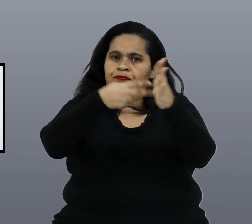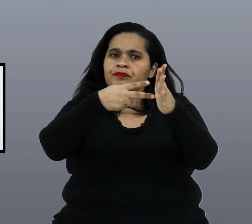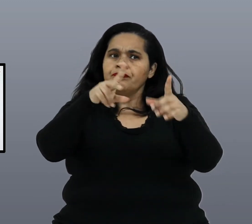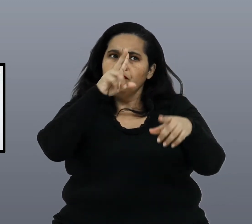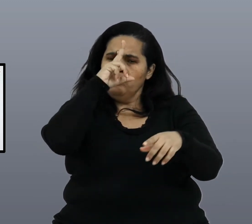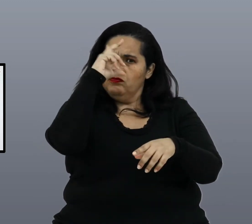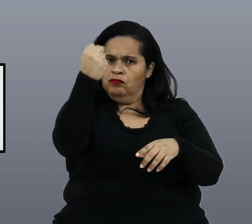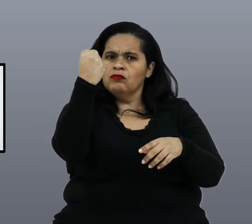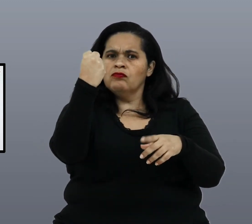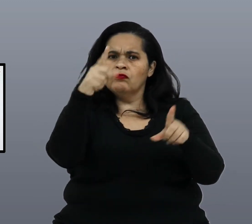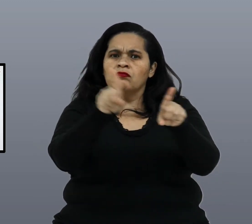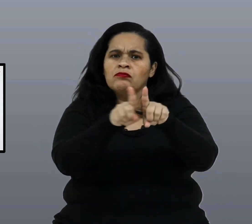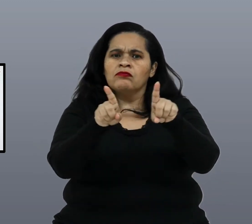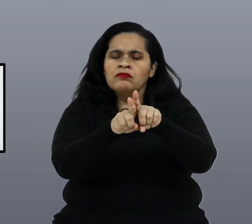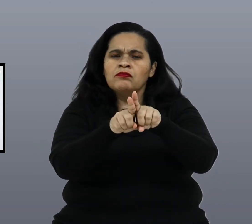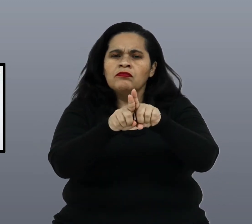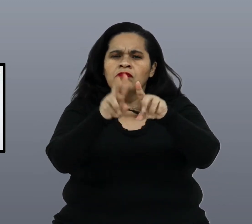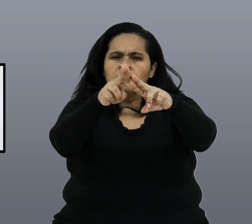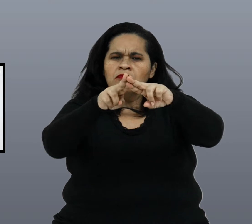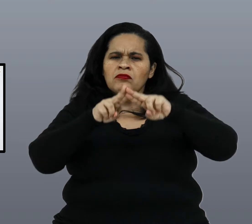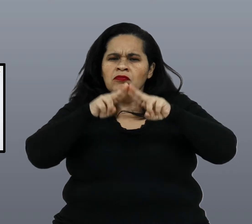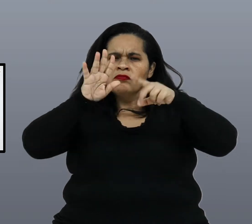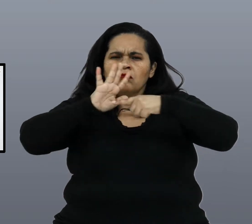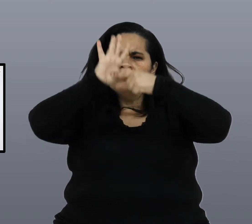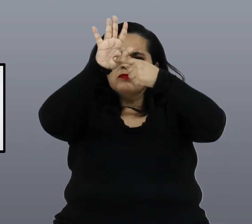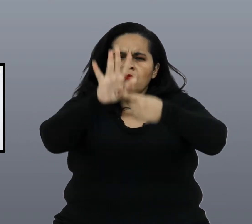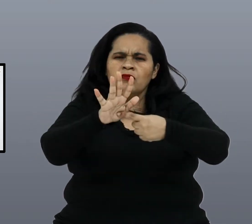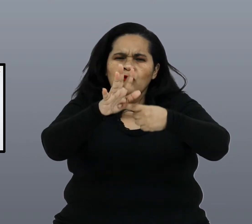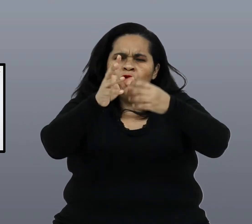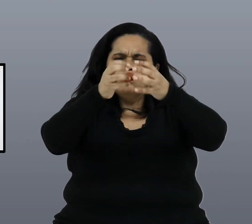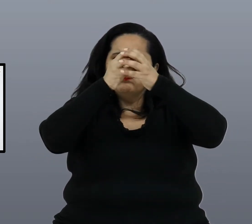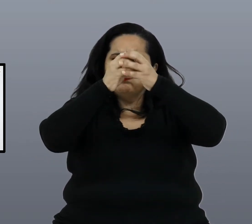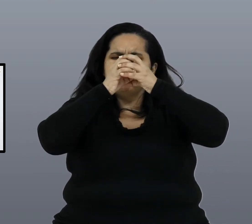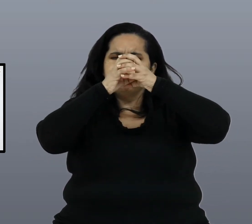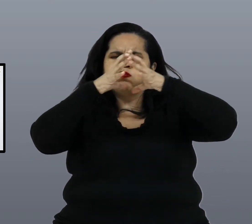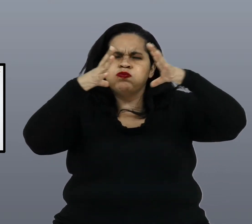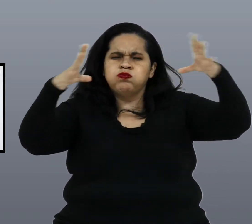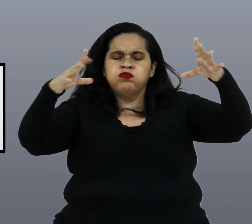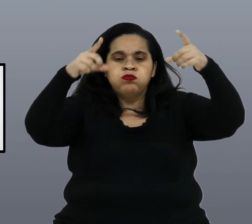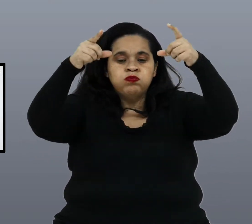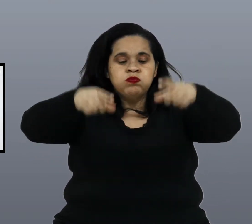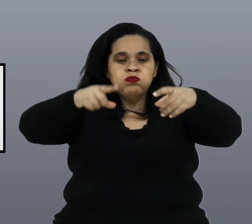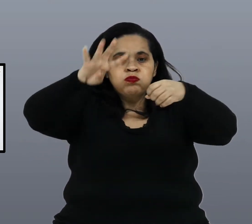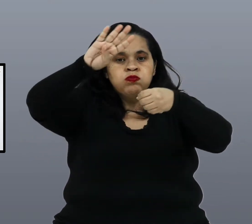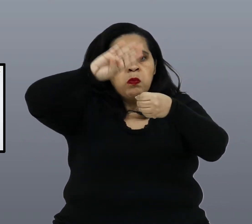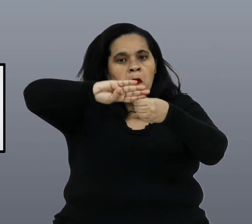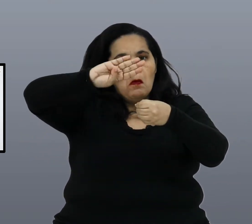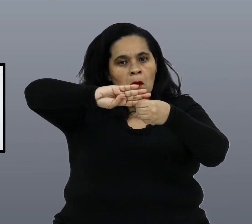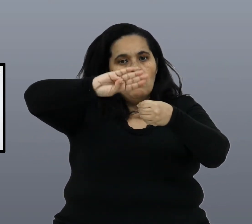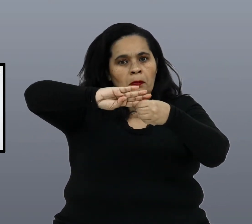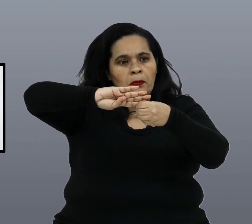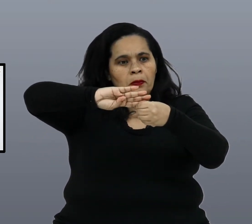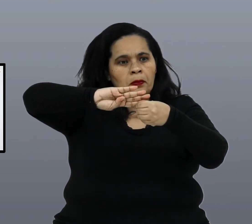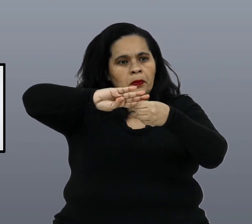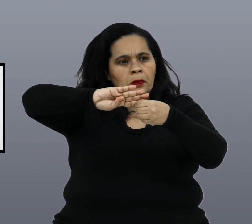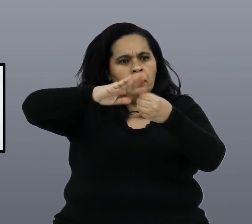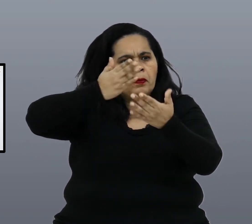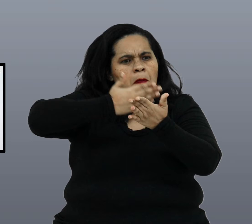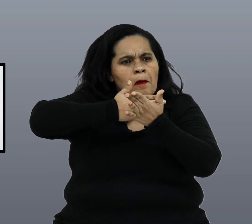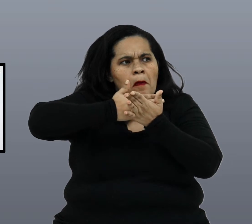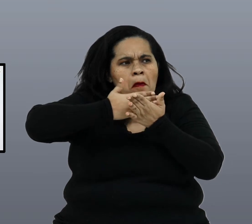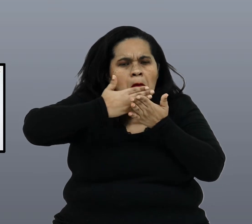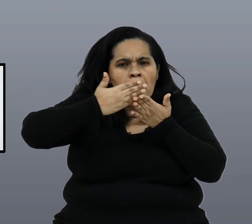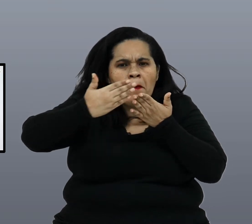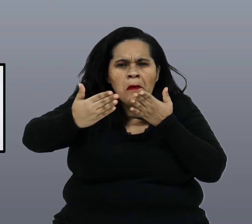que expressam grandeza, e a grandeza da Babilônia, né? A gente vai olhar para